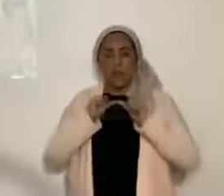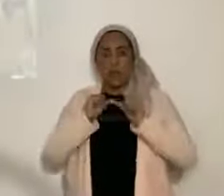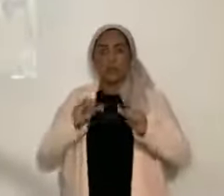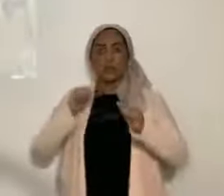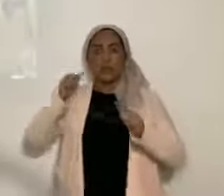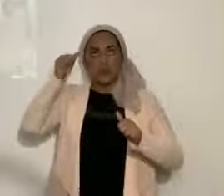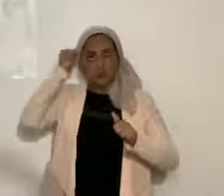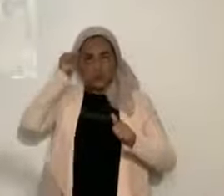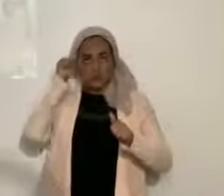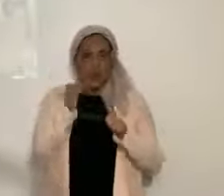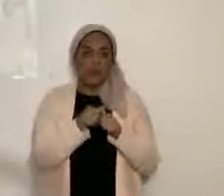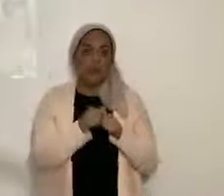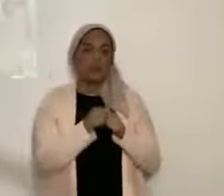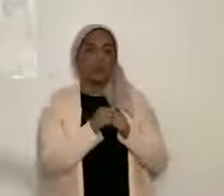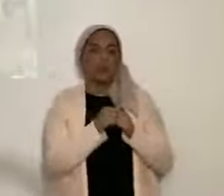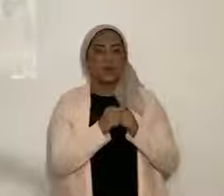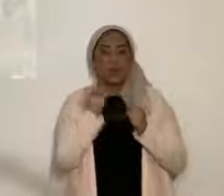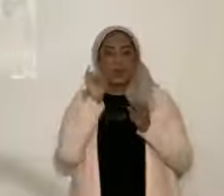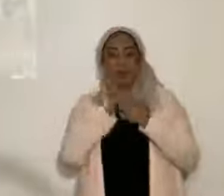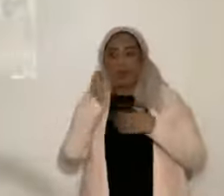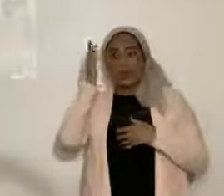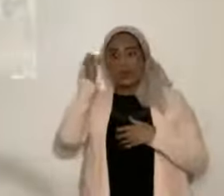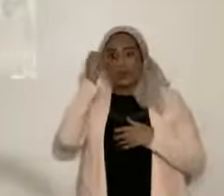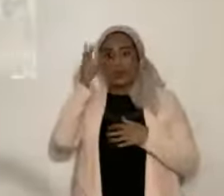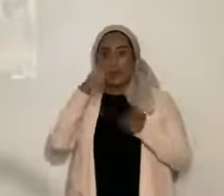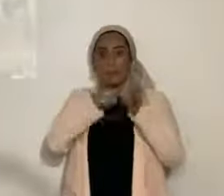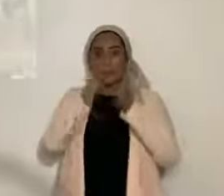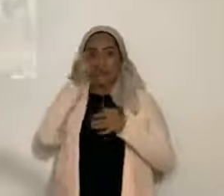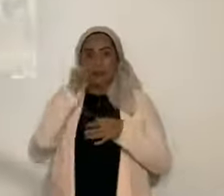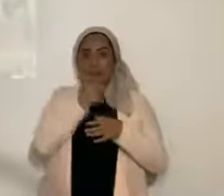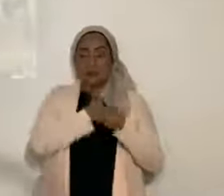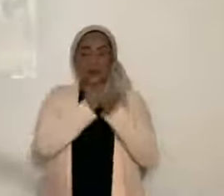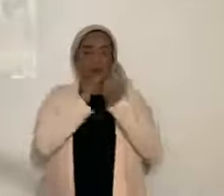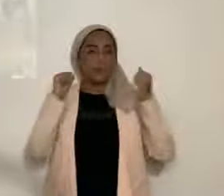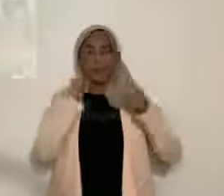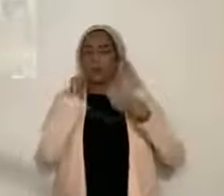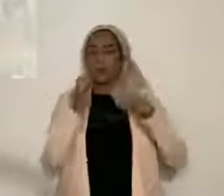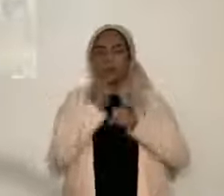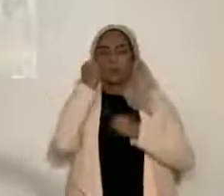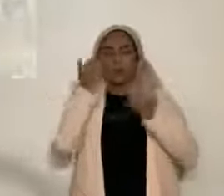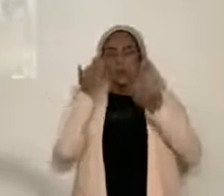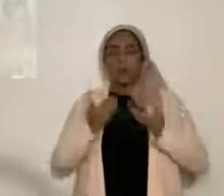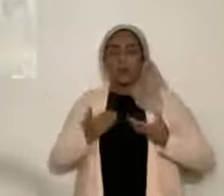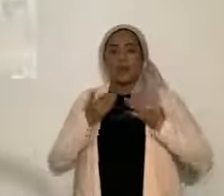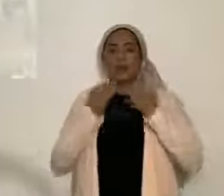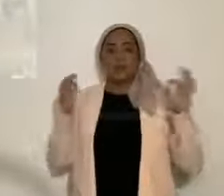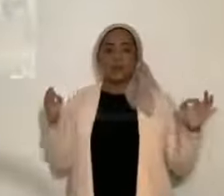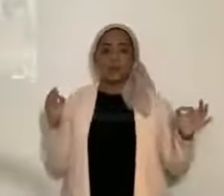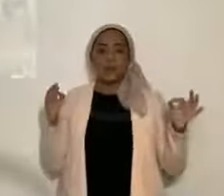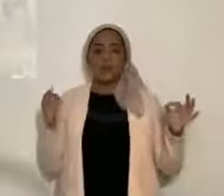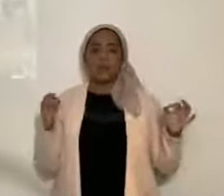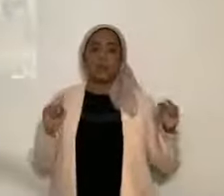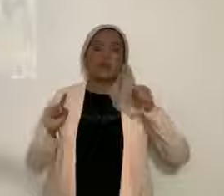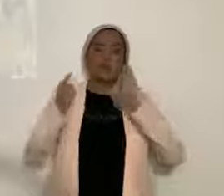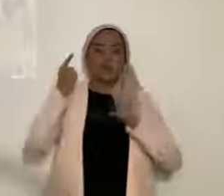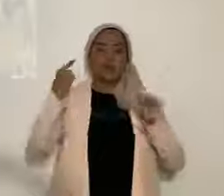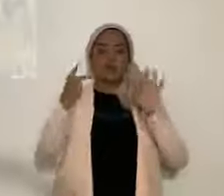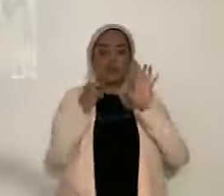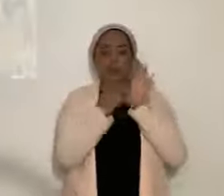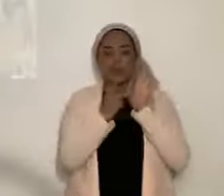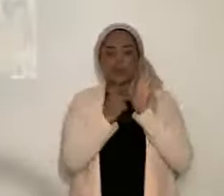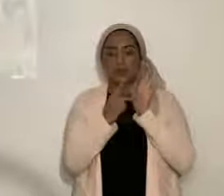recordemos que Yahshua pagó por nosotros. La salvación no se gana, es un regalo, es una dádiva. 1 de Pedro